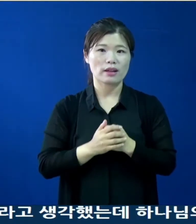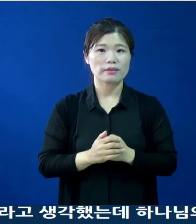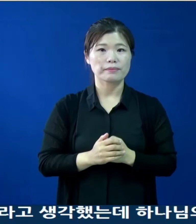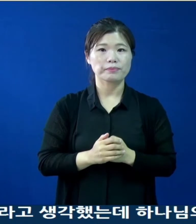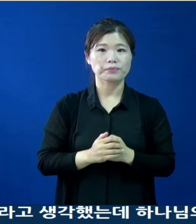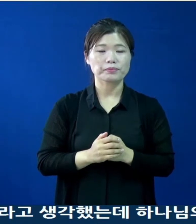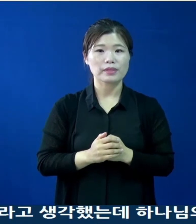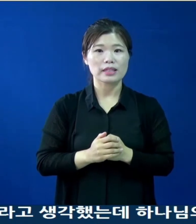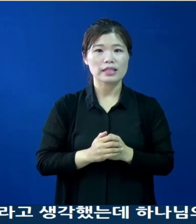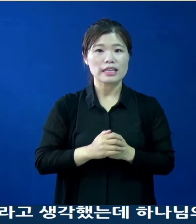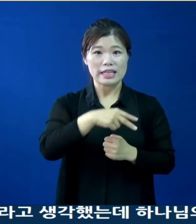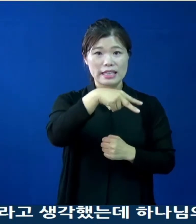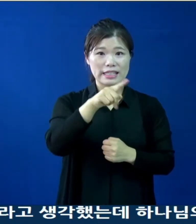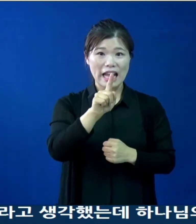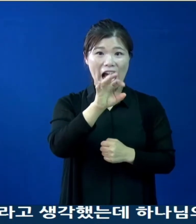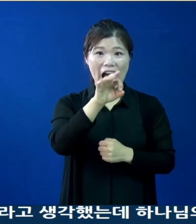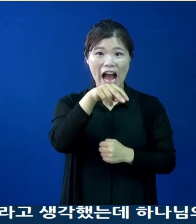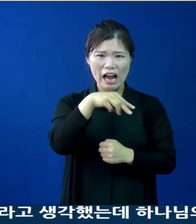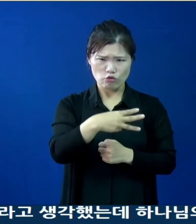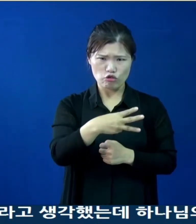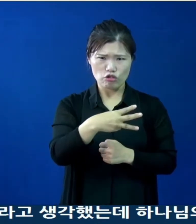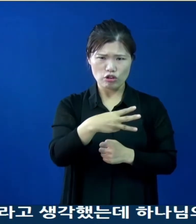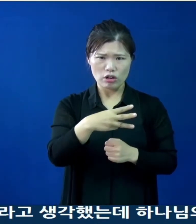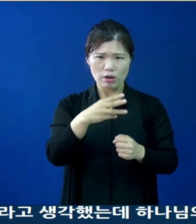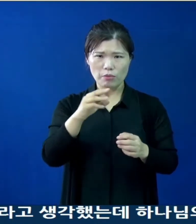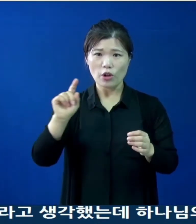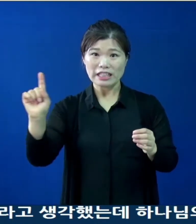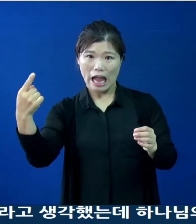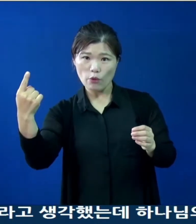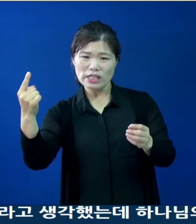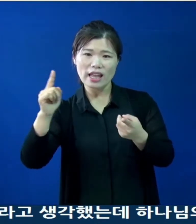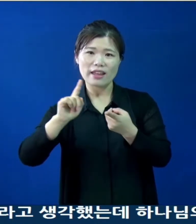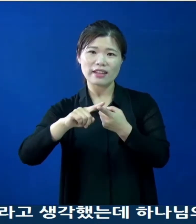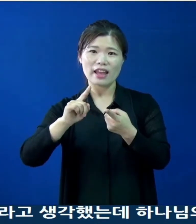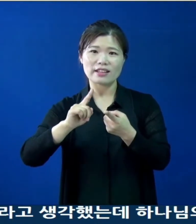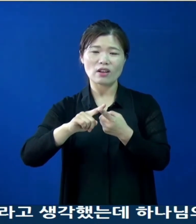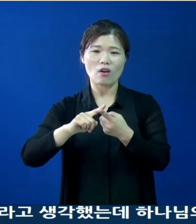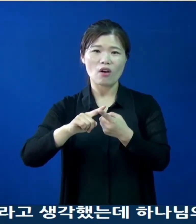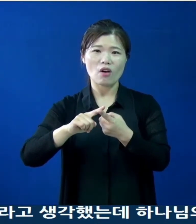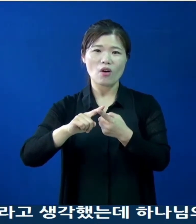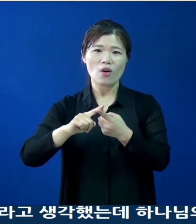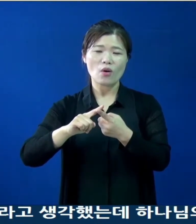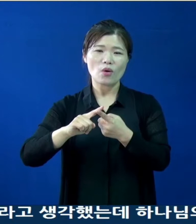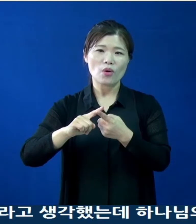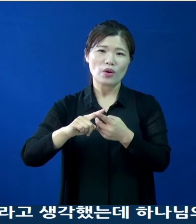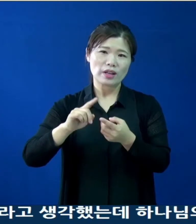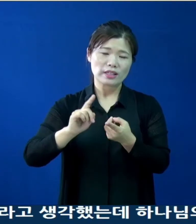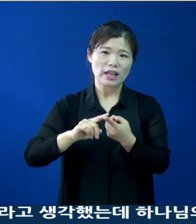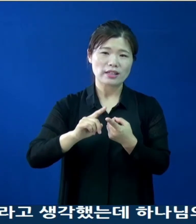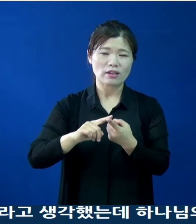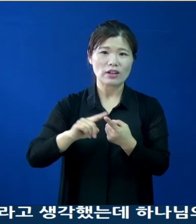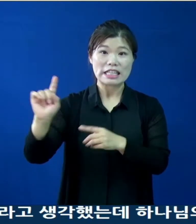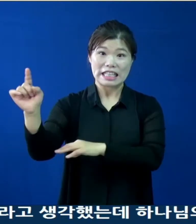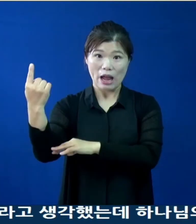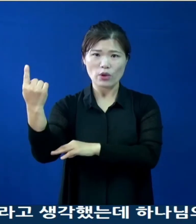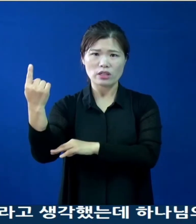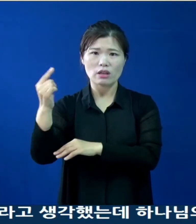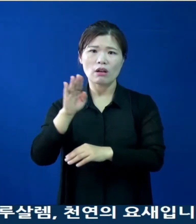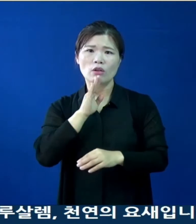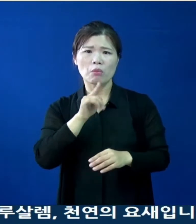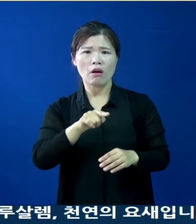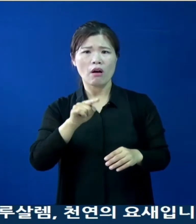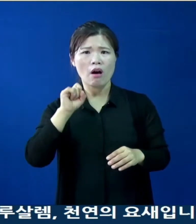그 사울이 다윗을 영웅으로 등장시키는 그 장면이 다윗이